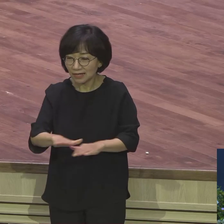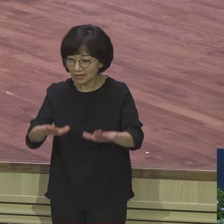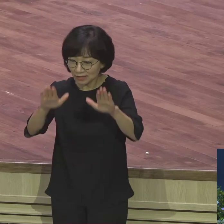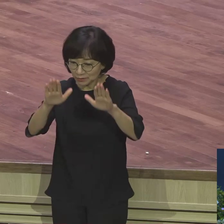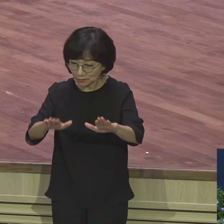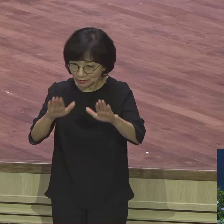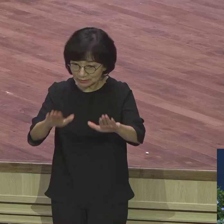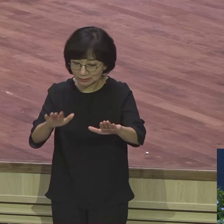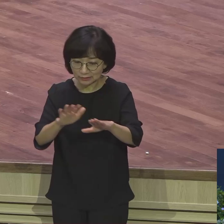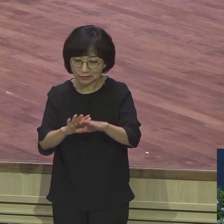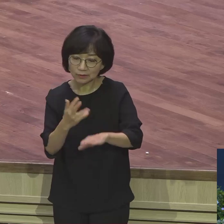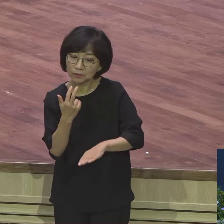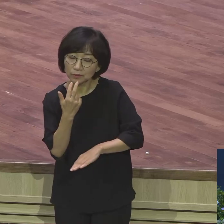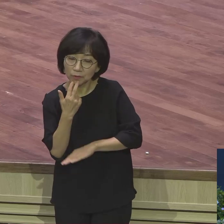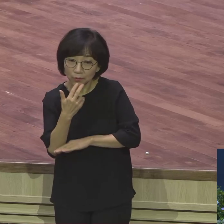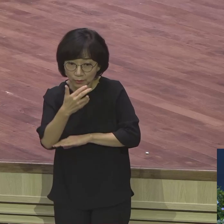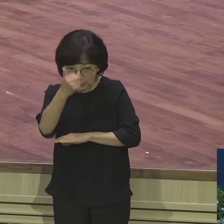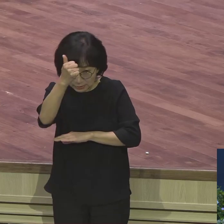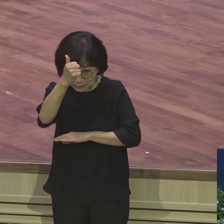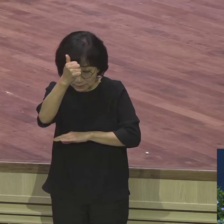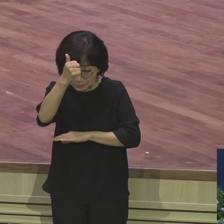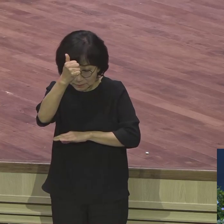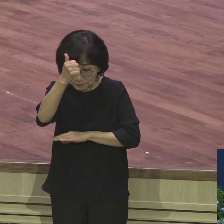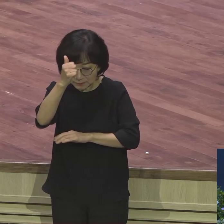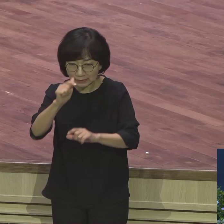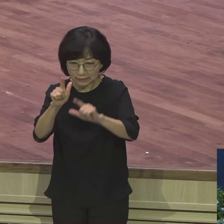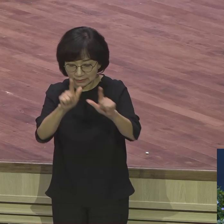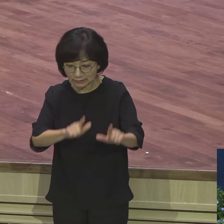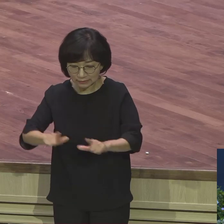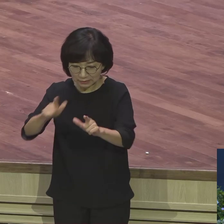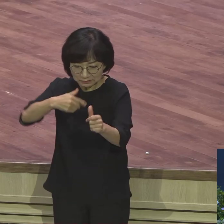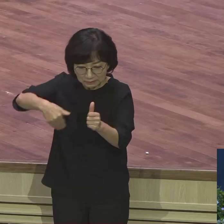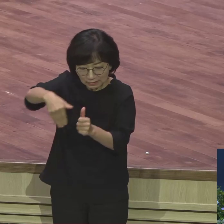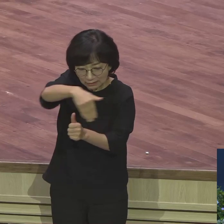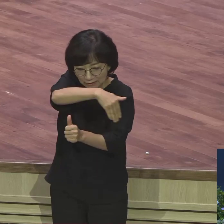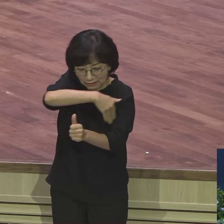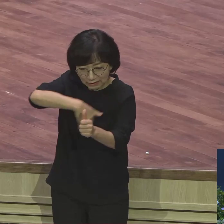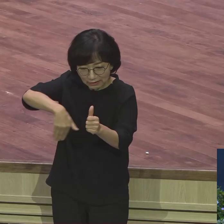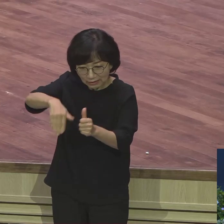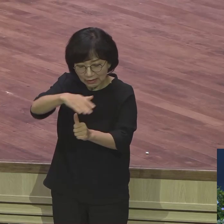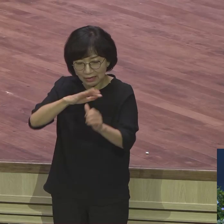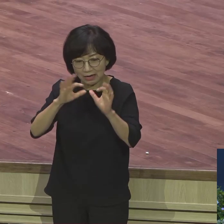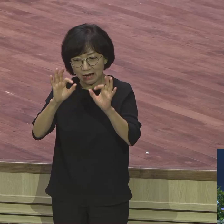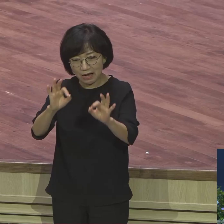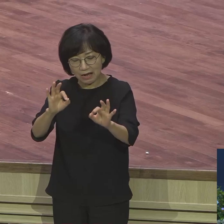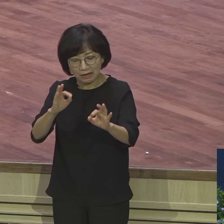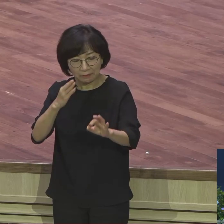환경은요. 요셉의 형편을 보면 전혀 형통하지 않아요.